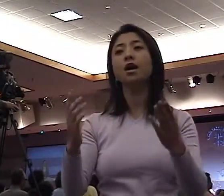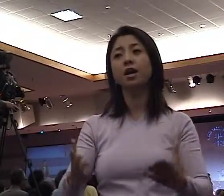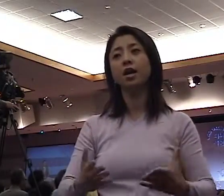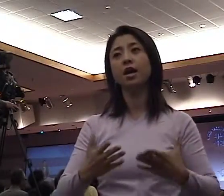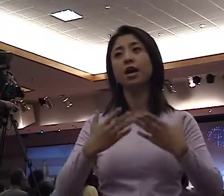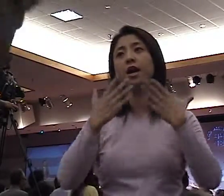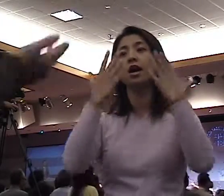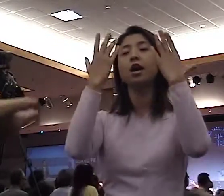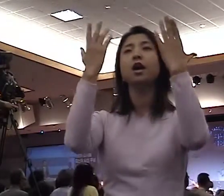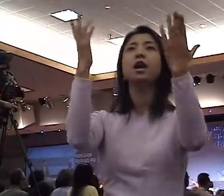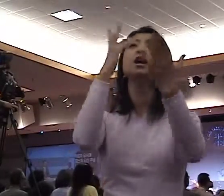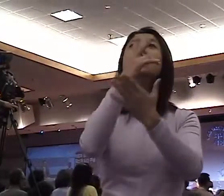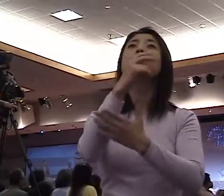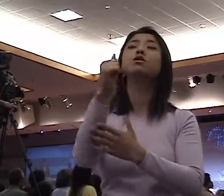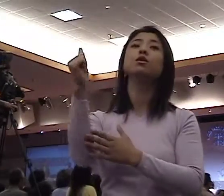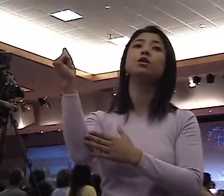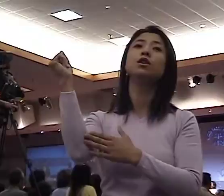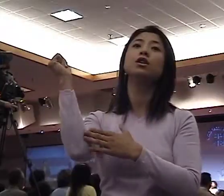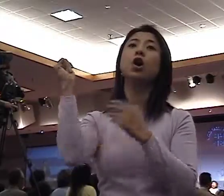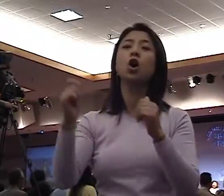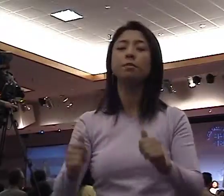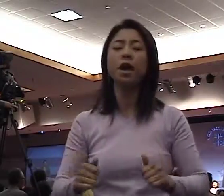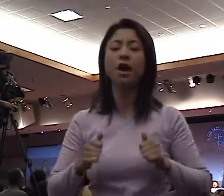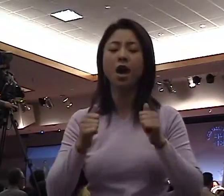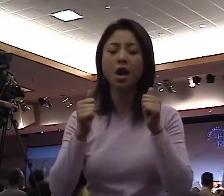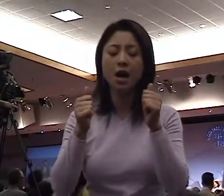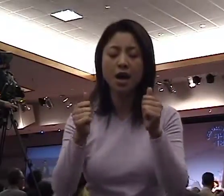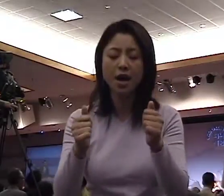오만 다해 주를